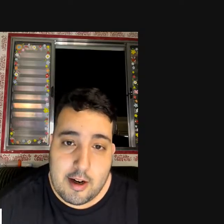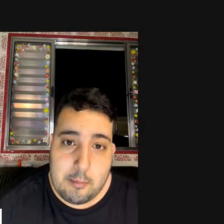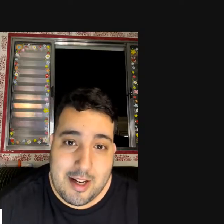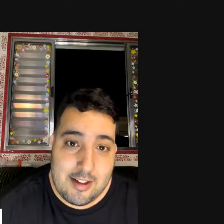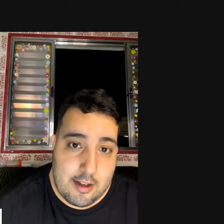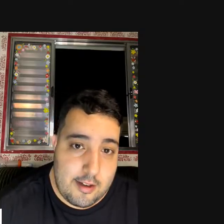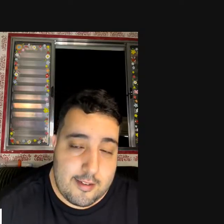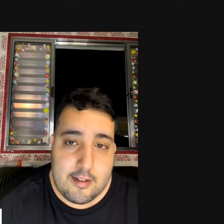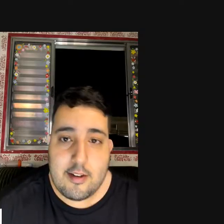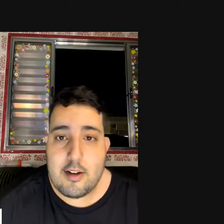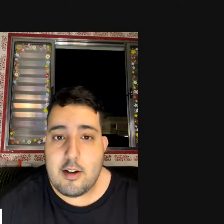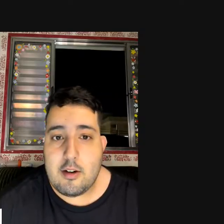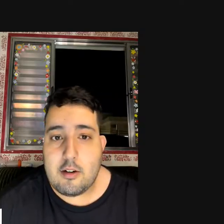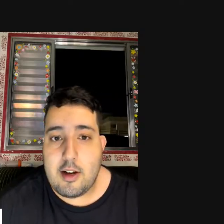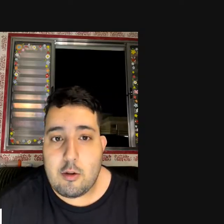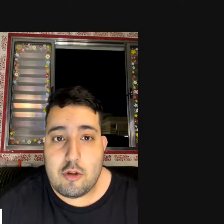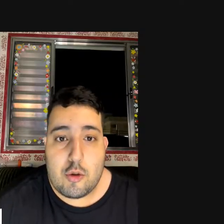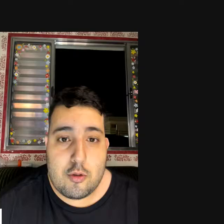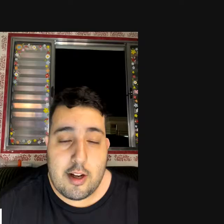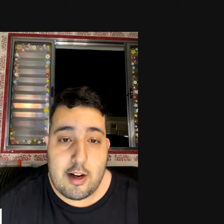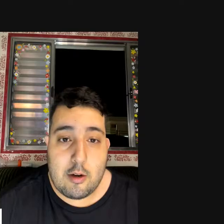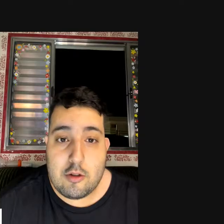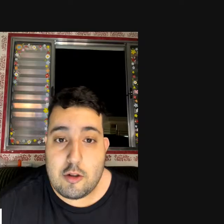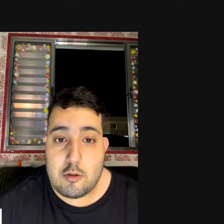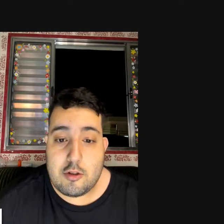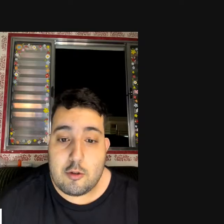para a Beatriz, dar